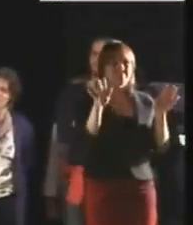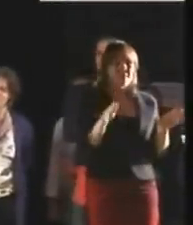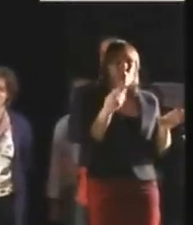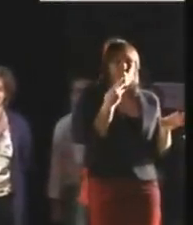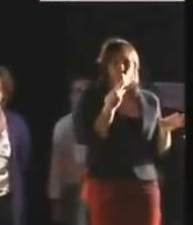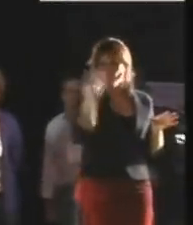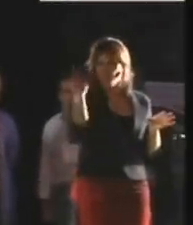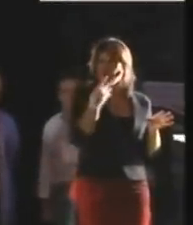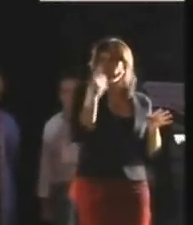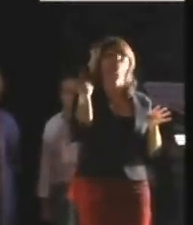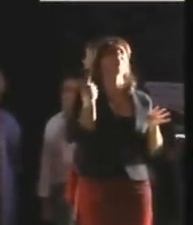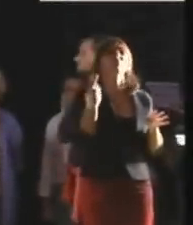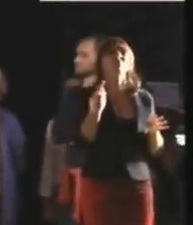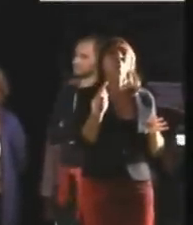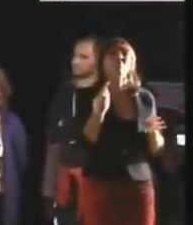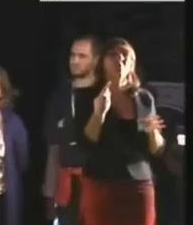4 anni fa,